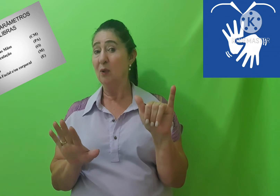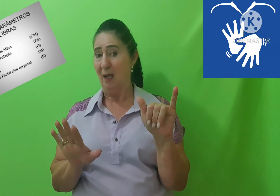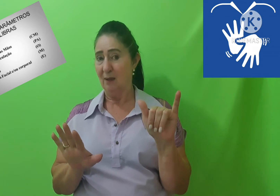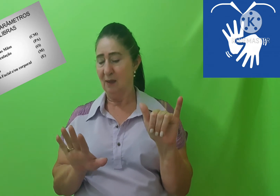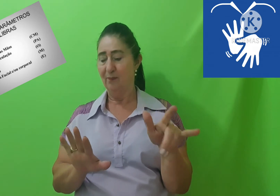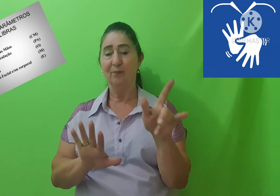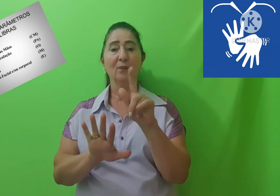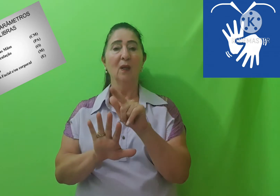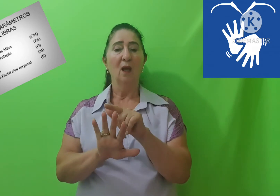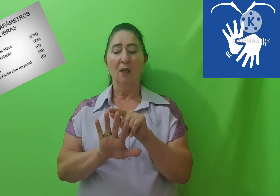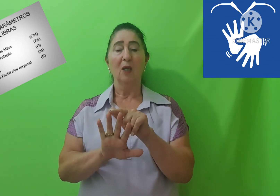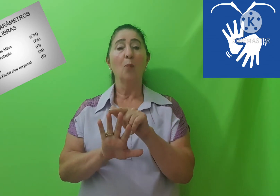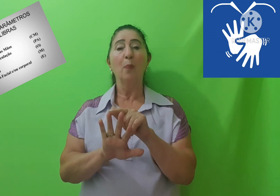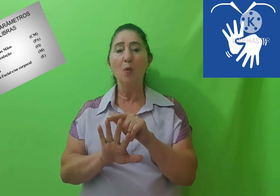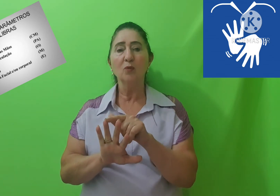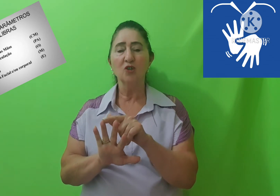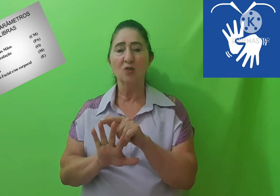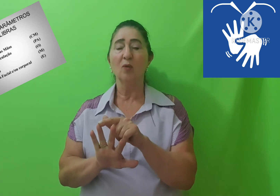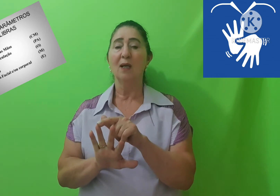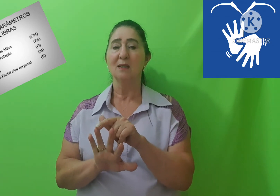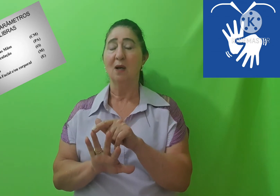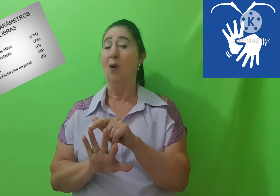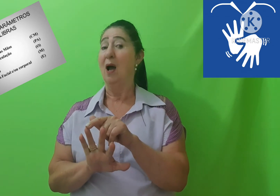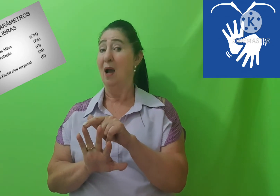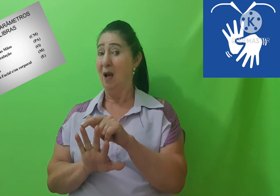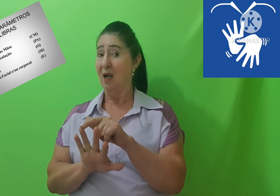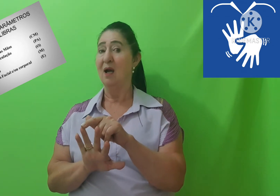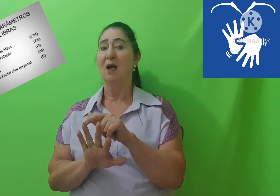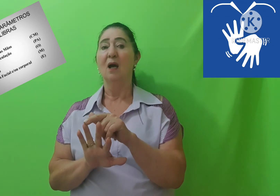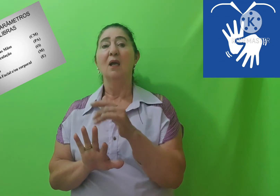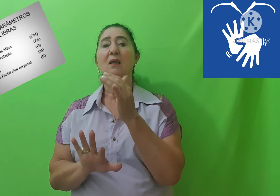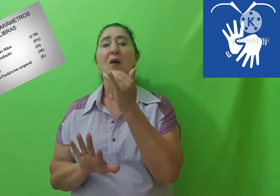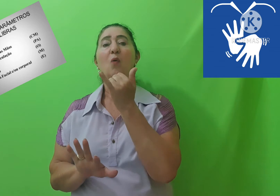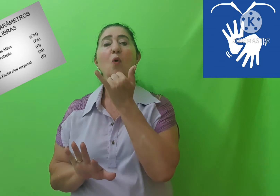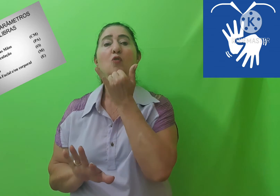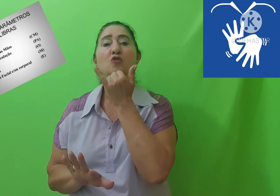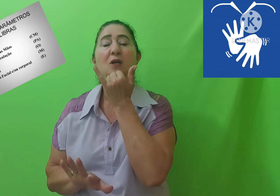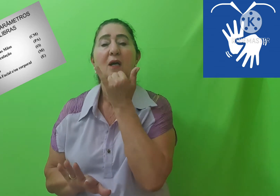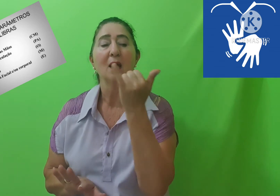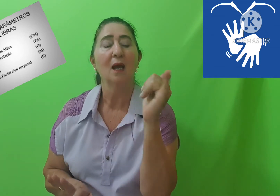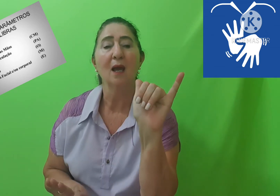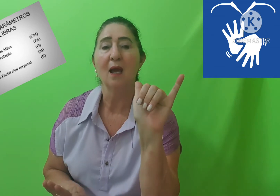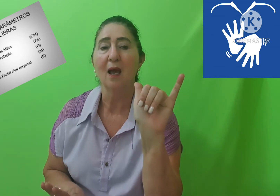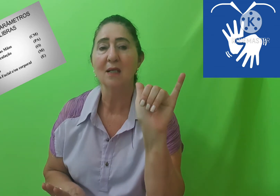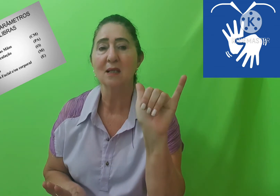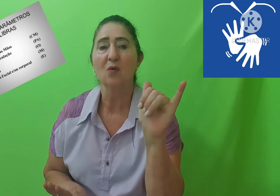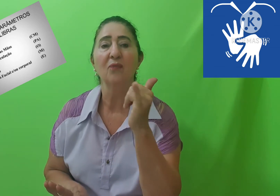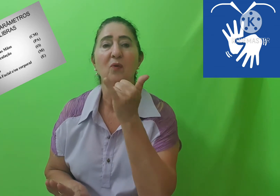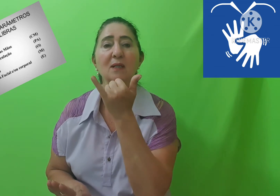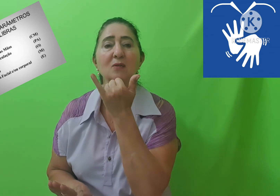nada. Tem o ponto de articulação. Ah, então onde esta configuração de